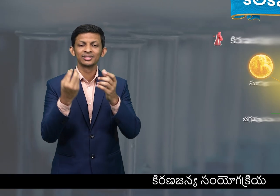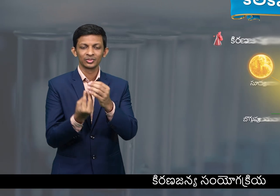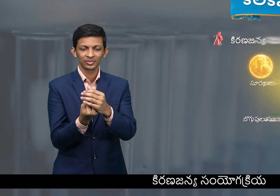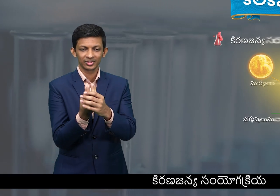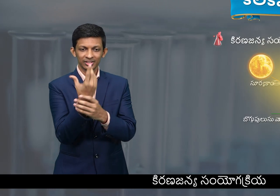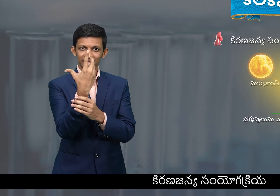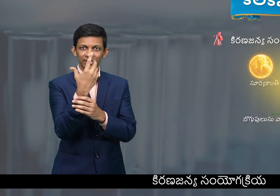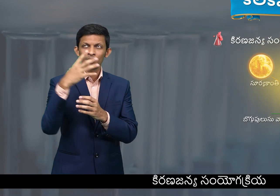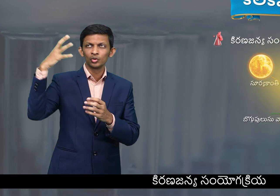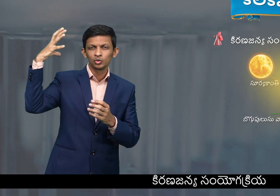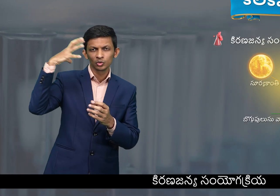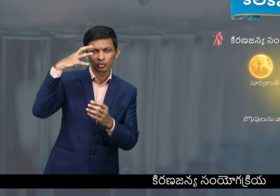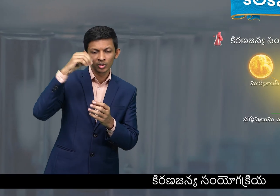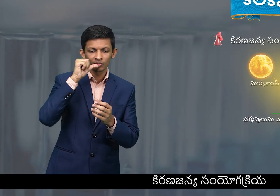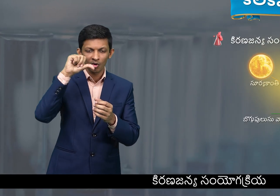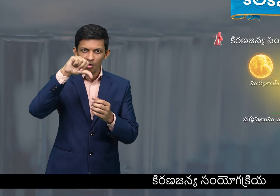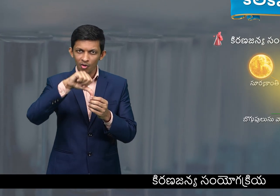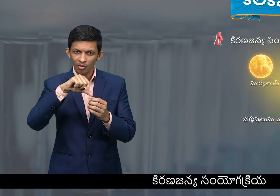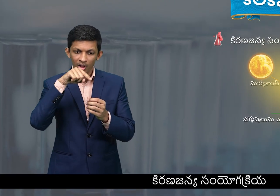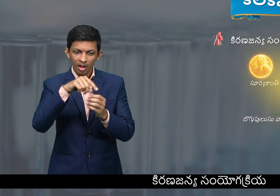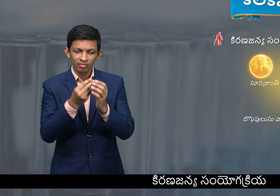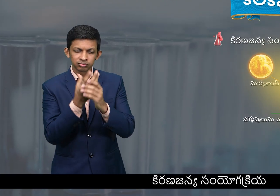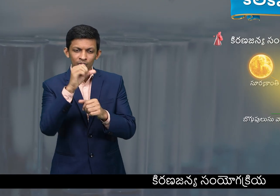కిరణజన్య సంయోగక్రియ,